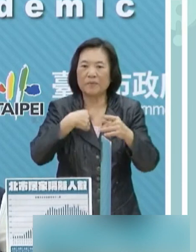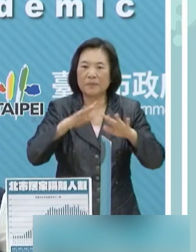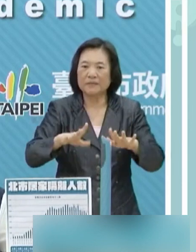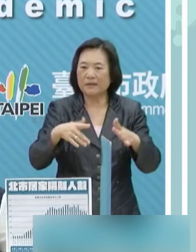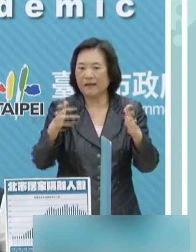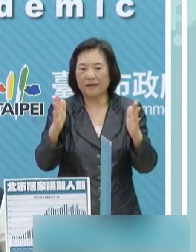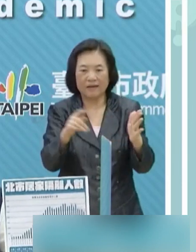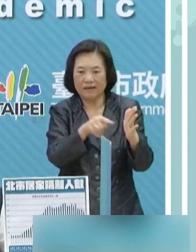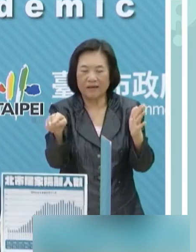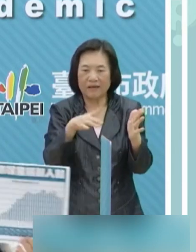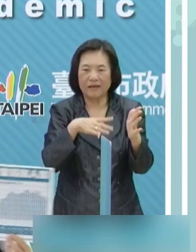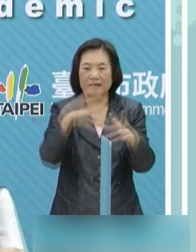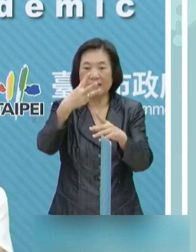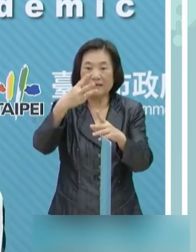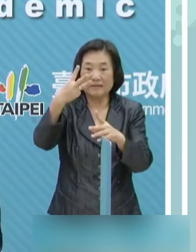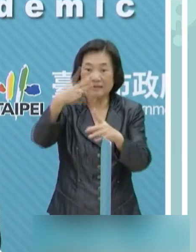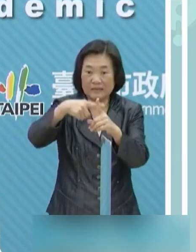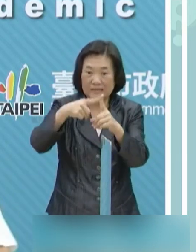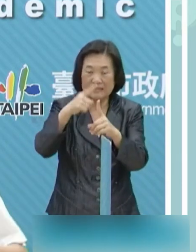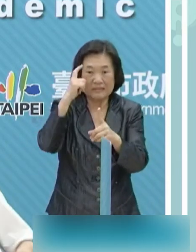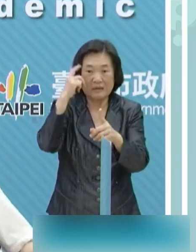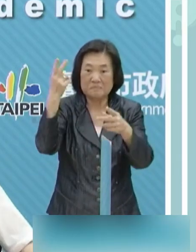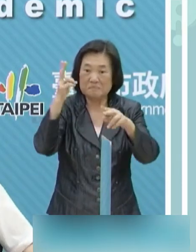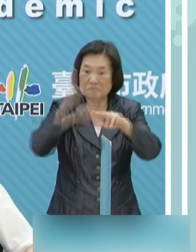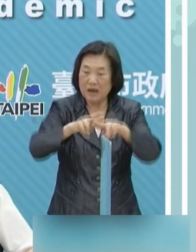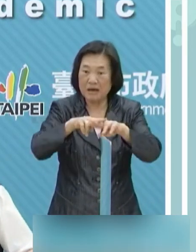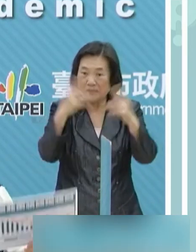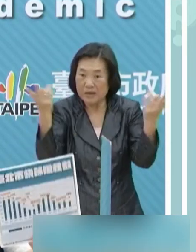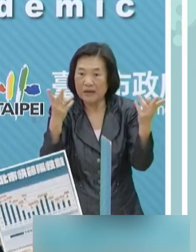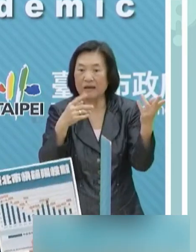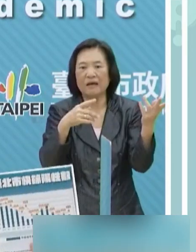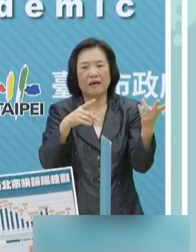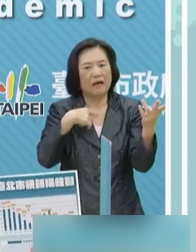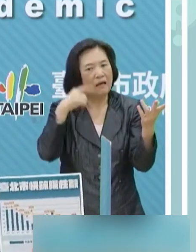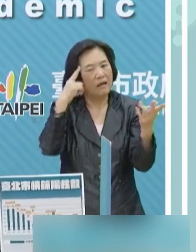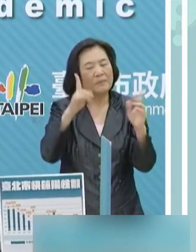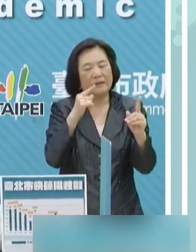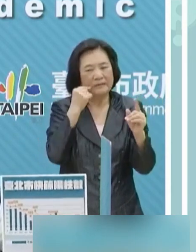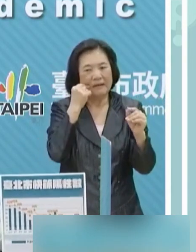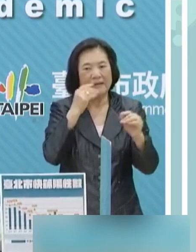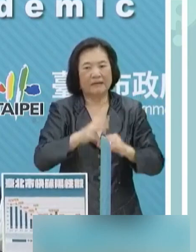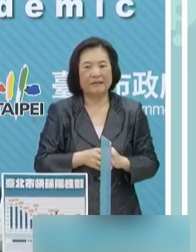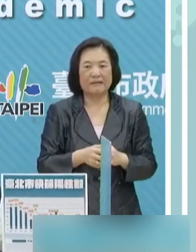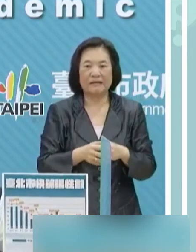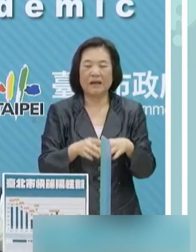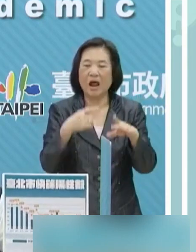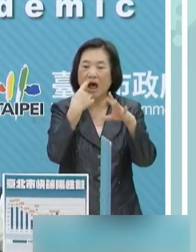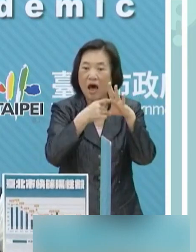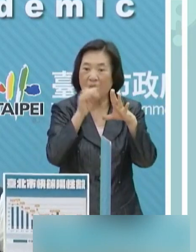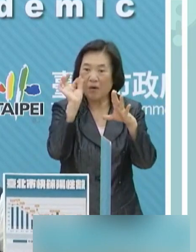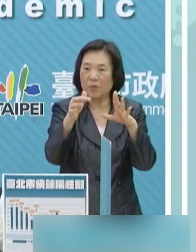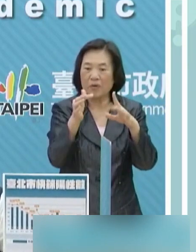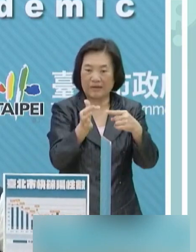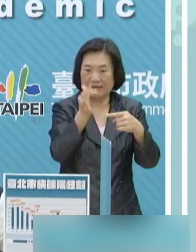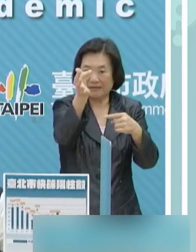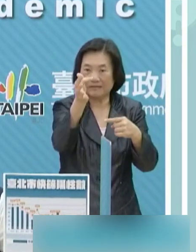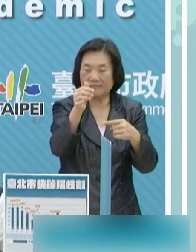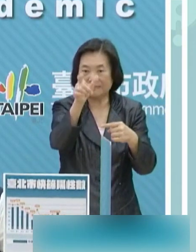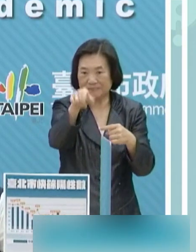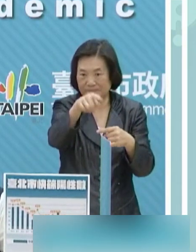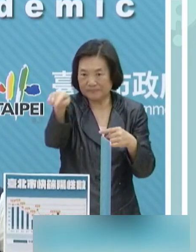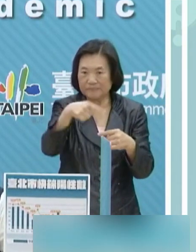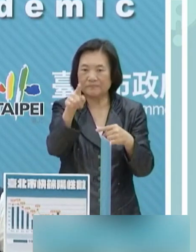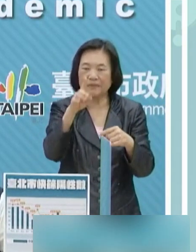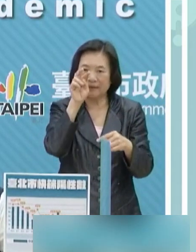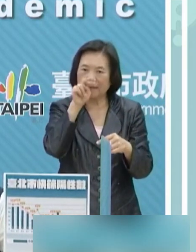少的时候，我们在思考说，到底如果要让这个清零计划，你知道到底要